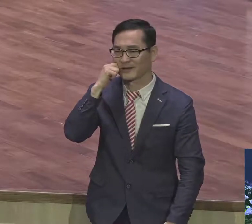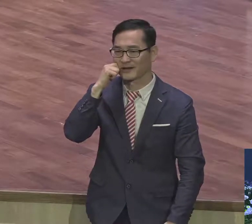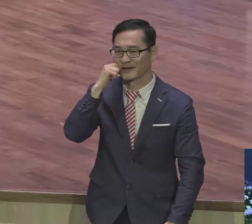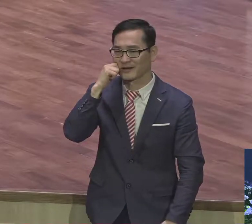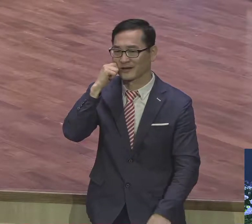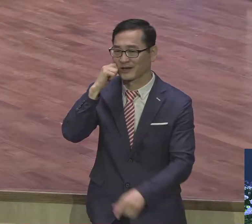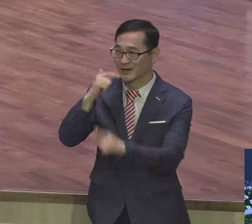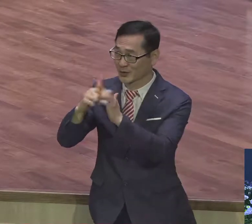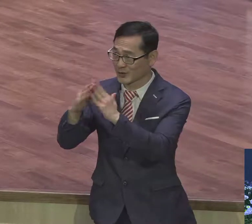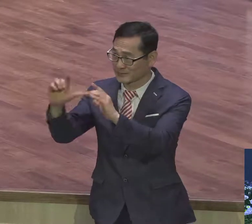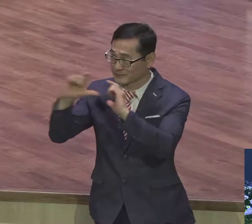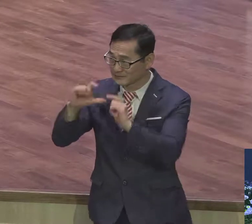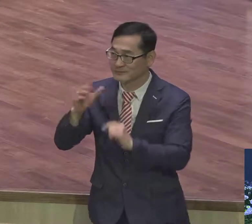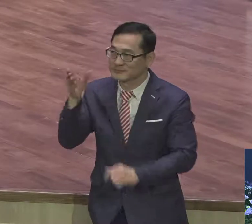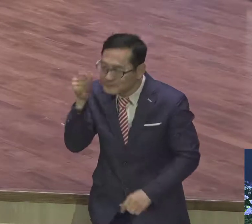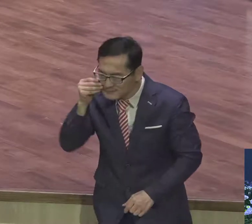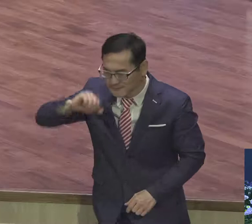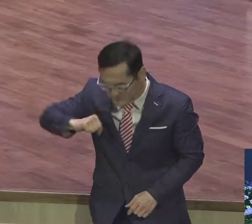포기하고 나와야 돼.